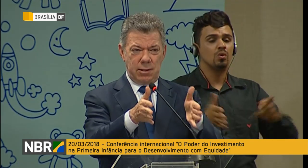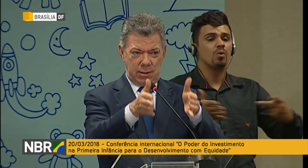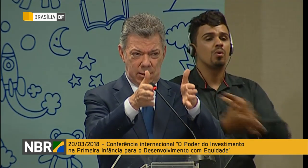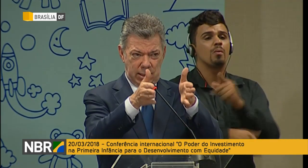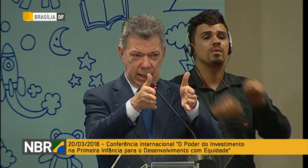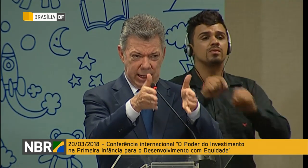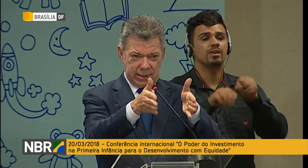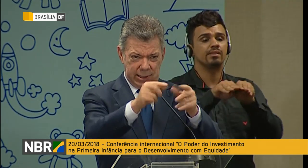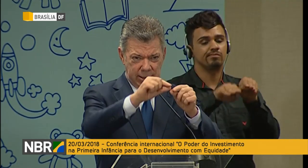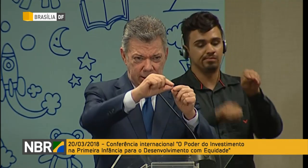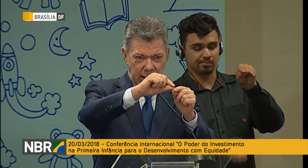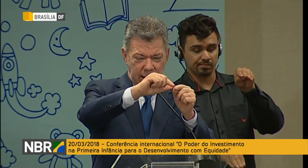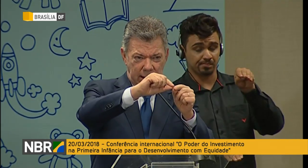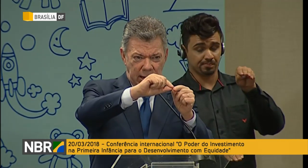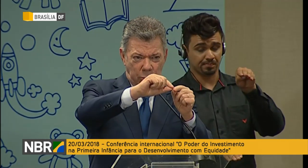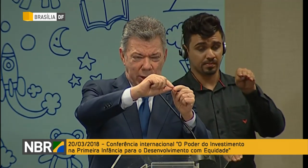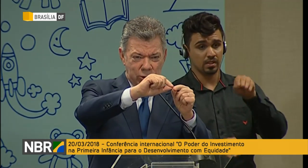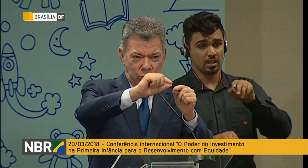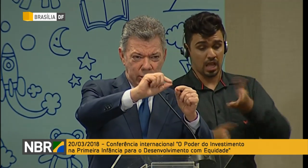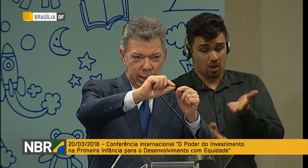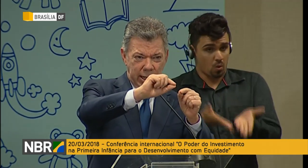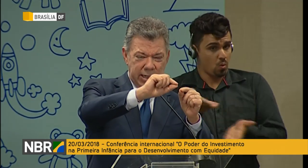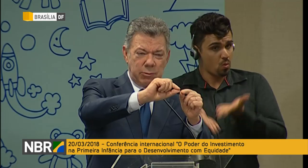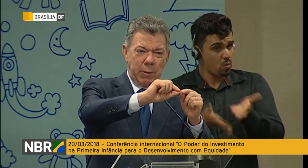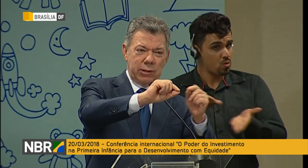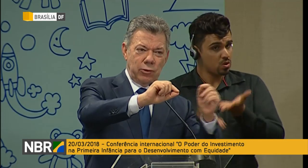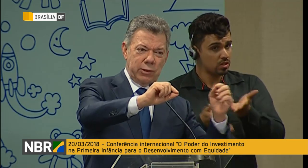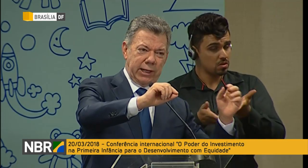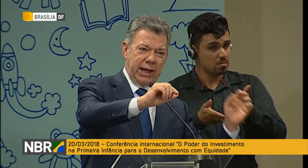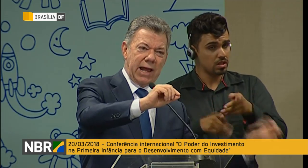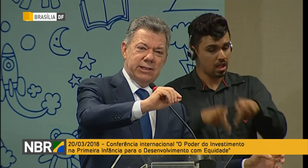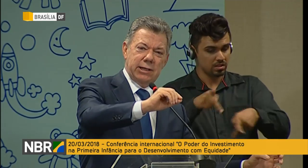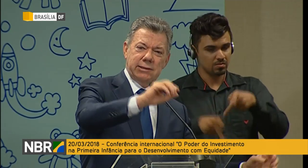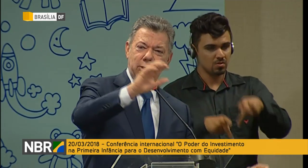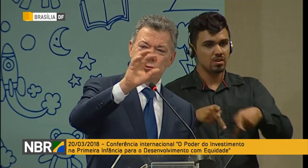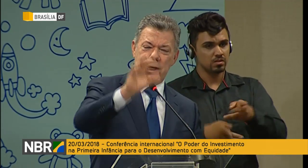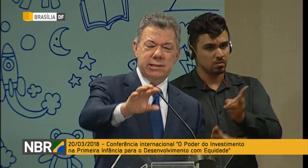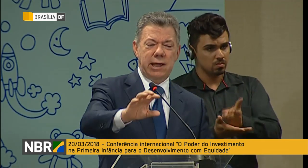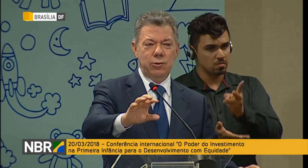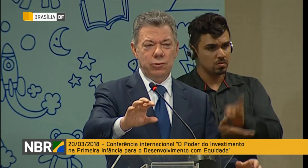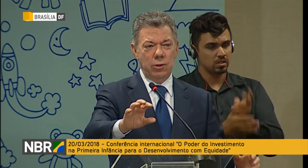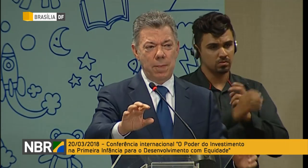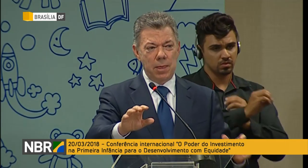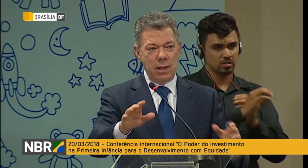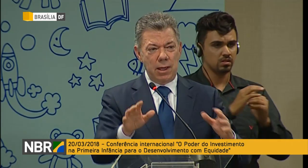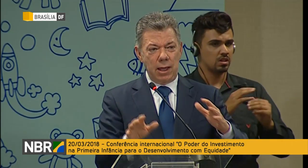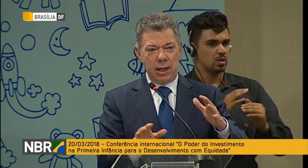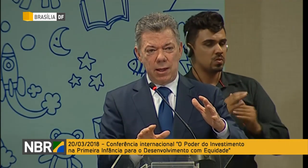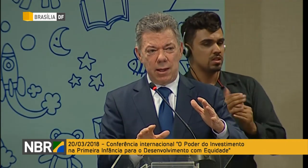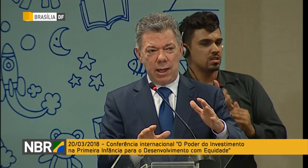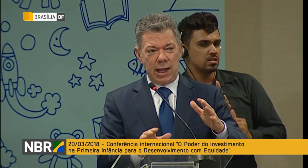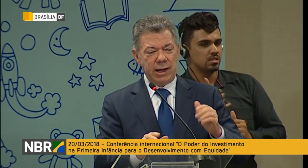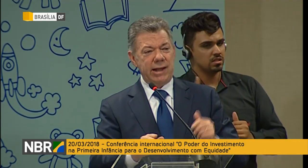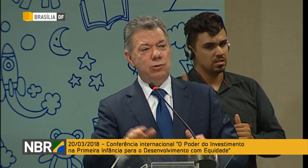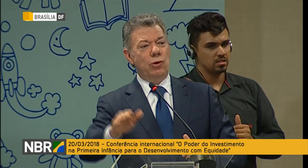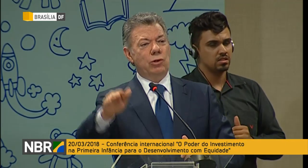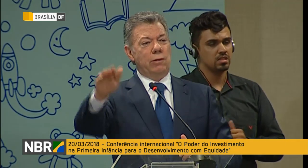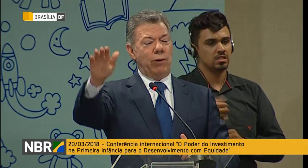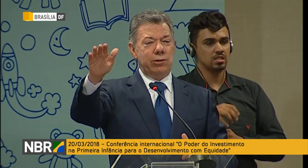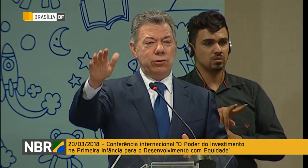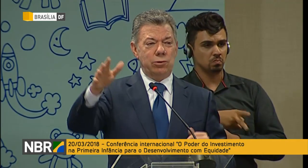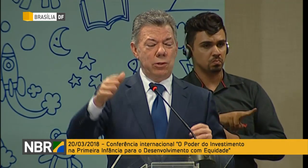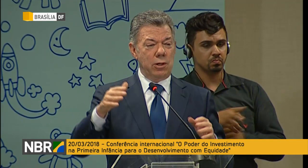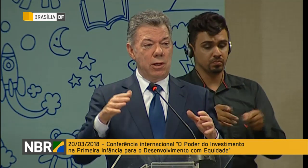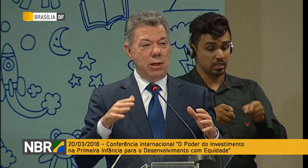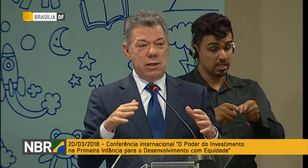nós não atendemos esta população neste momento em que nasce até os seus seis anos de idade,